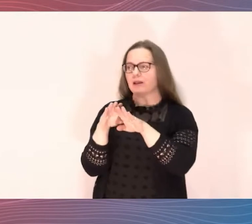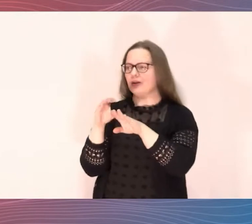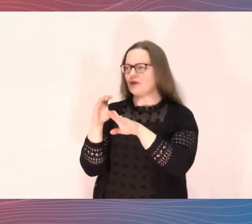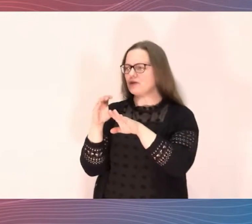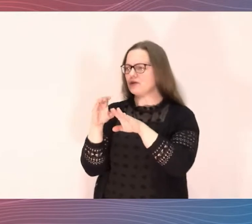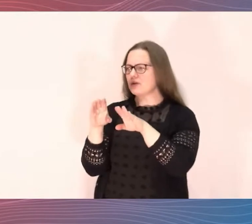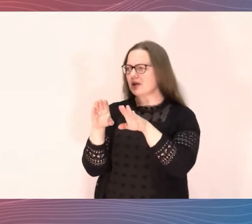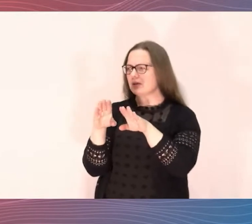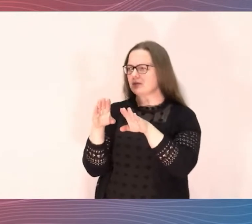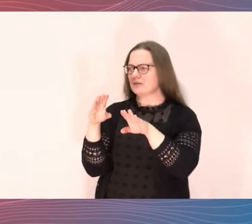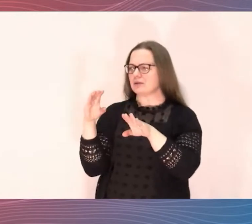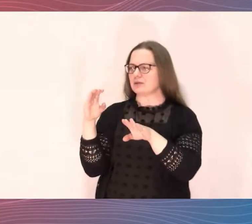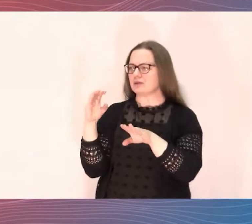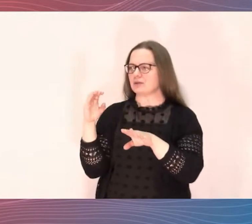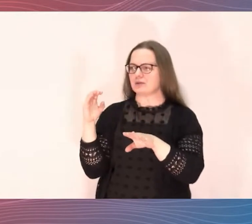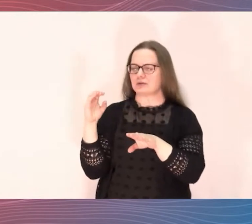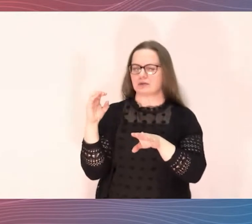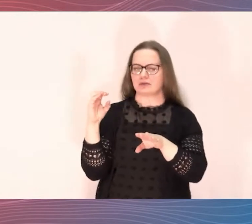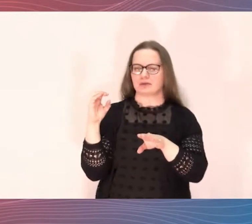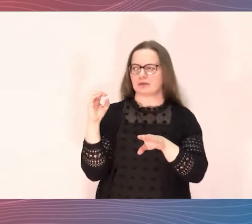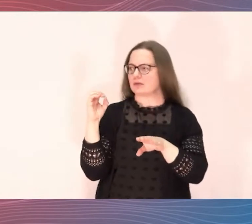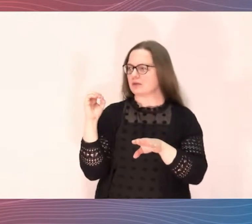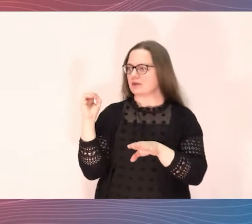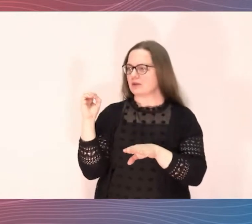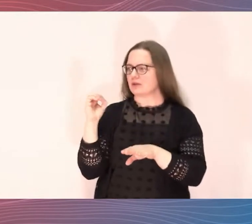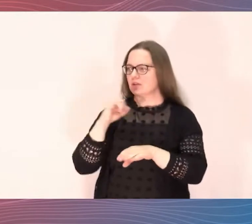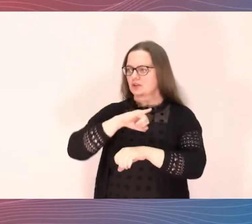para todos sempre.